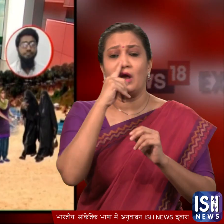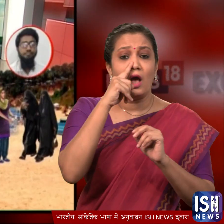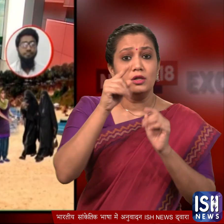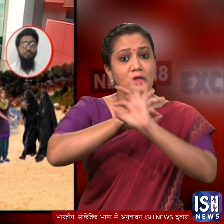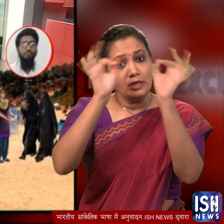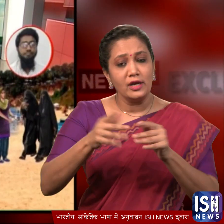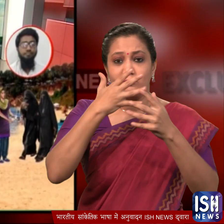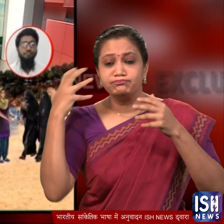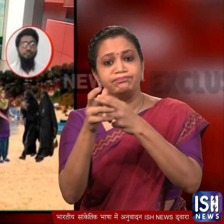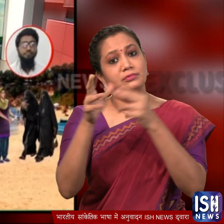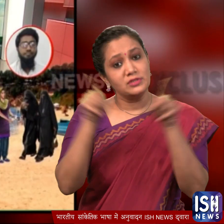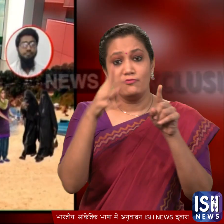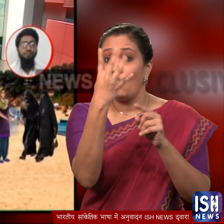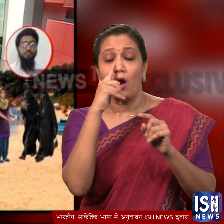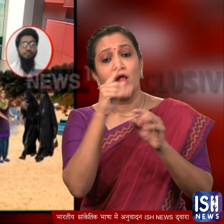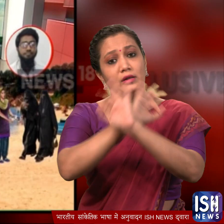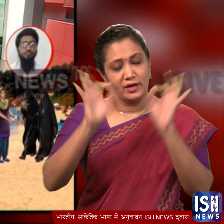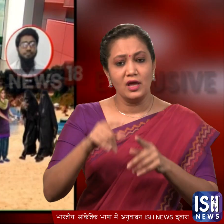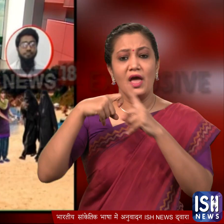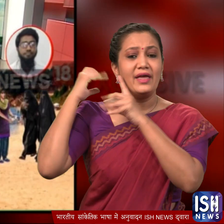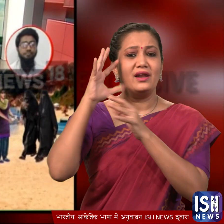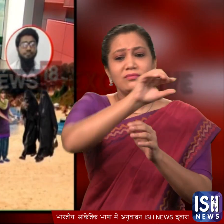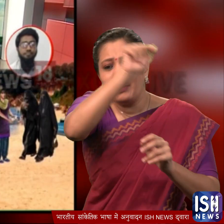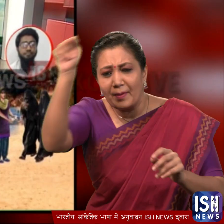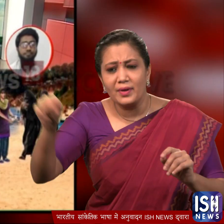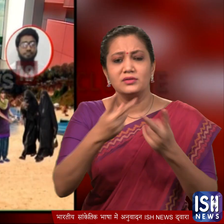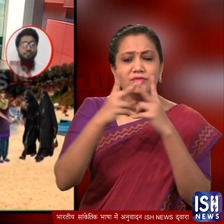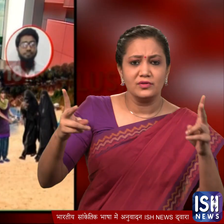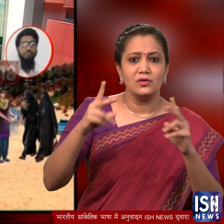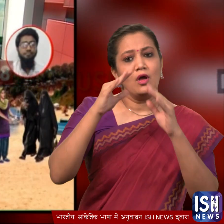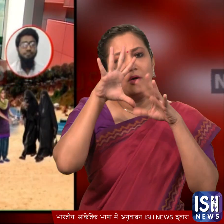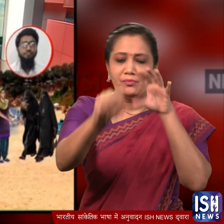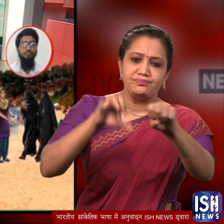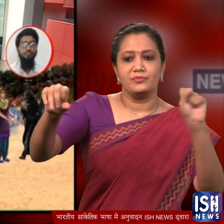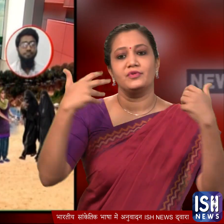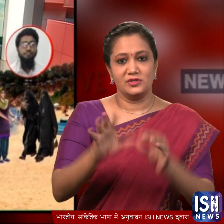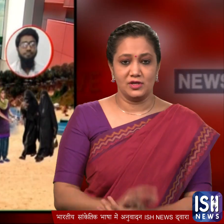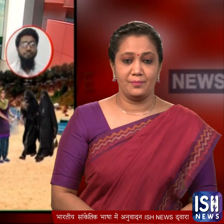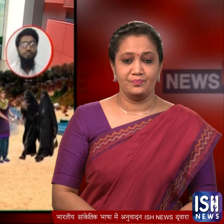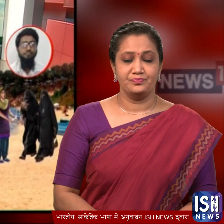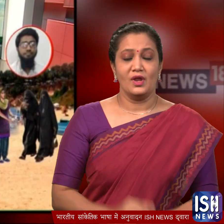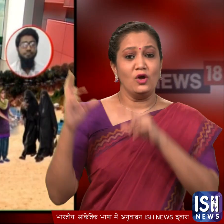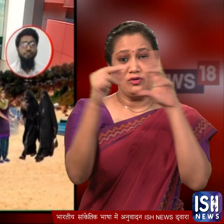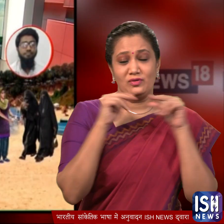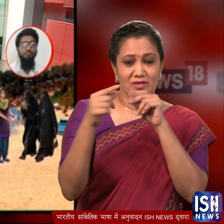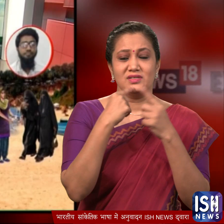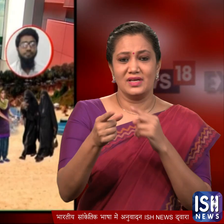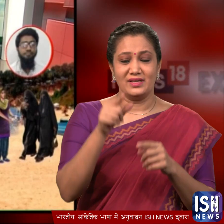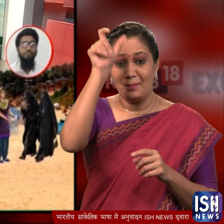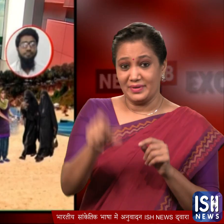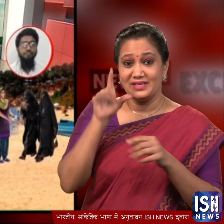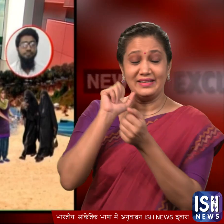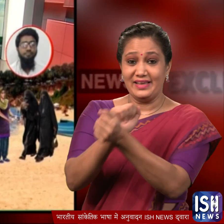हमलावर तैयार किए थे, जिनको केरल के अलग अलग इलाकों से NIA ने धर दबोचा। सूत्रों के मुताबिक आरोपी मोहम्मद